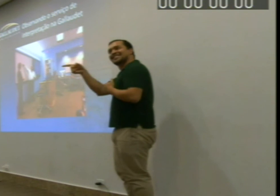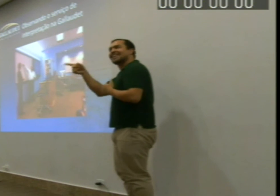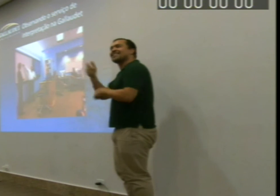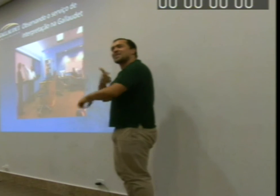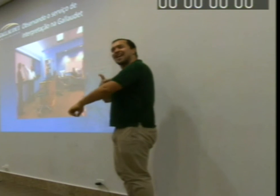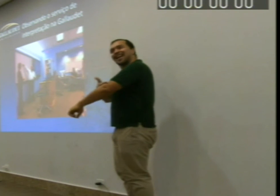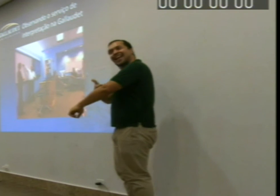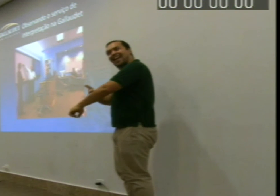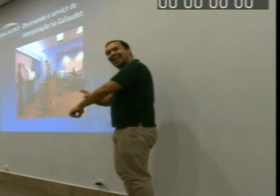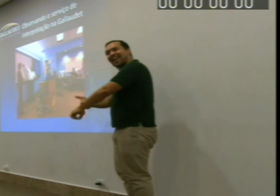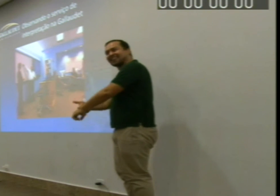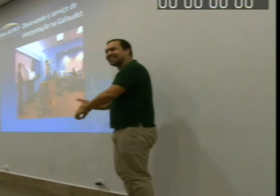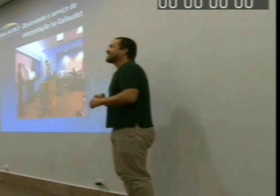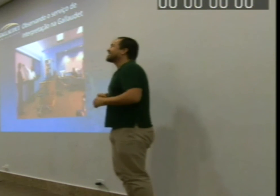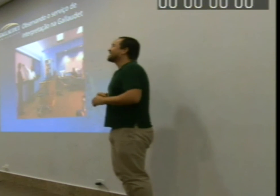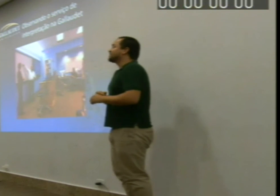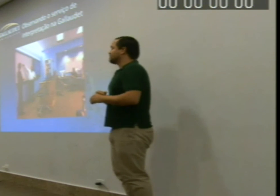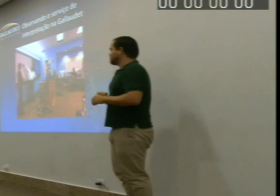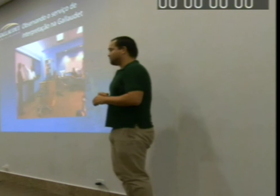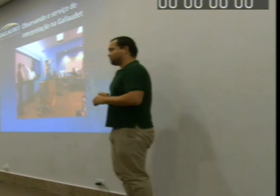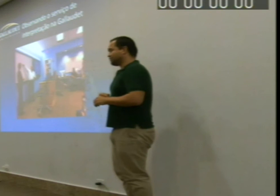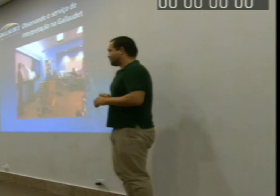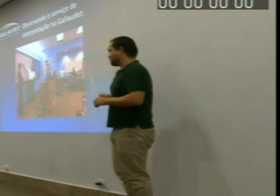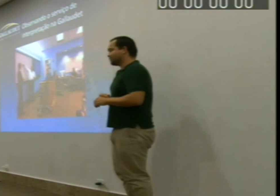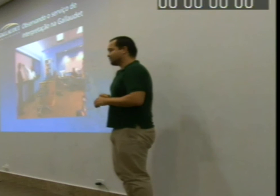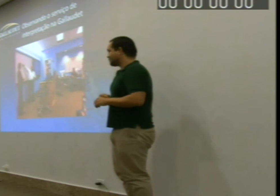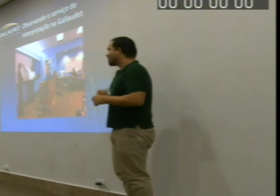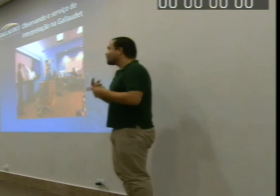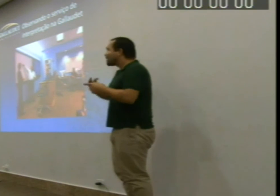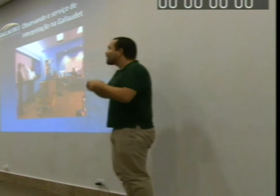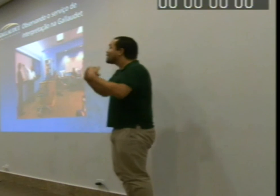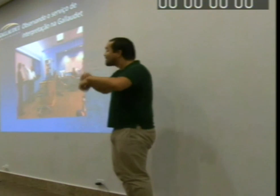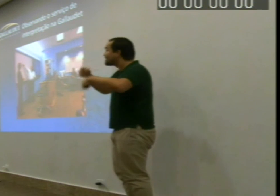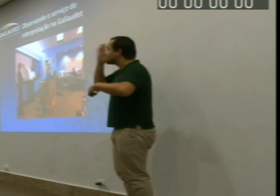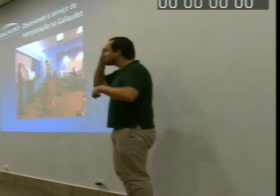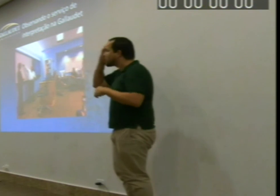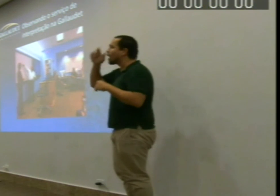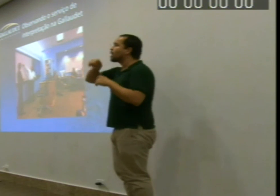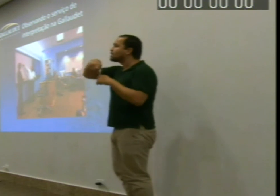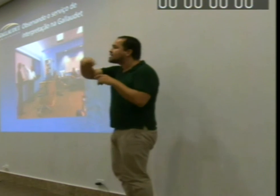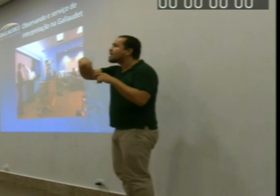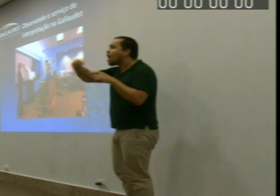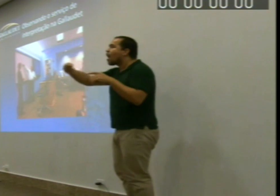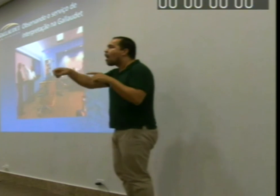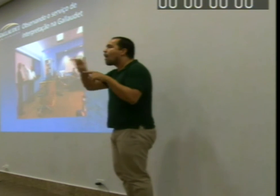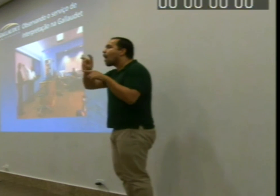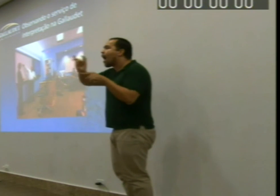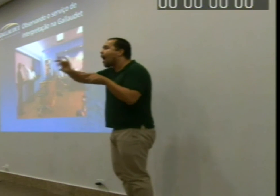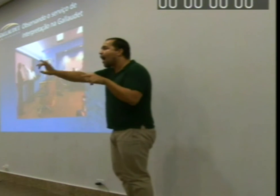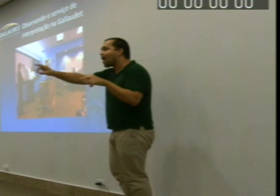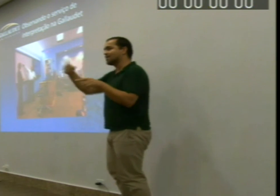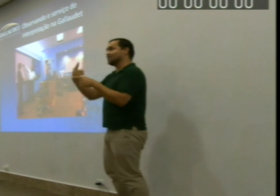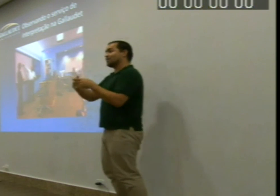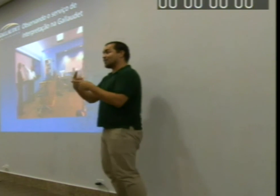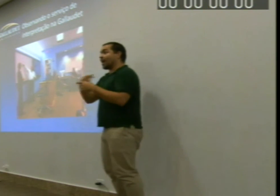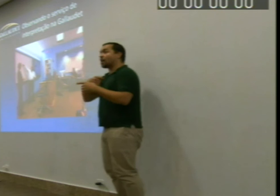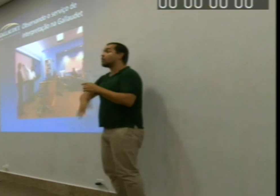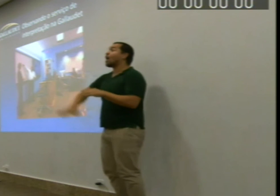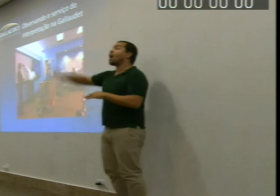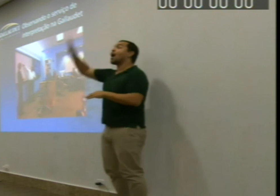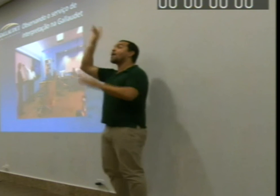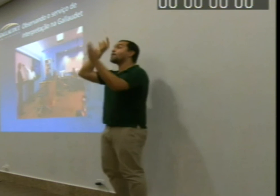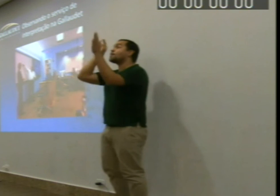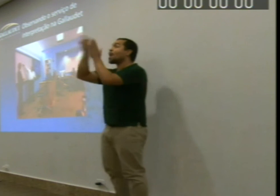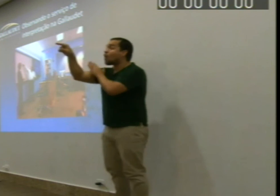que legal Ela é educada né uma americana educada não doce ilusão mas é porque ela precisava saber o sinal de cada